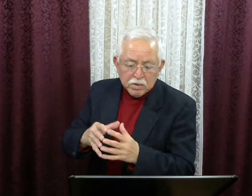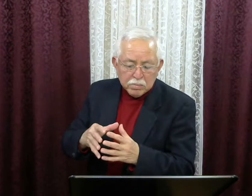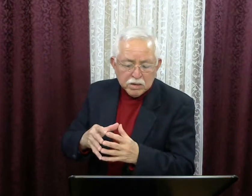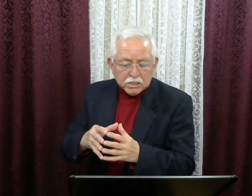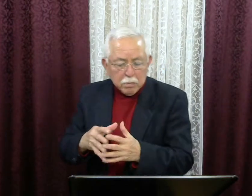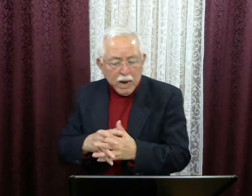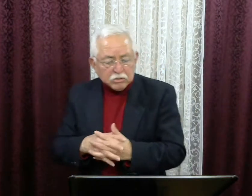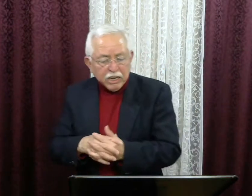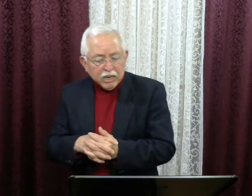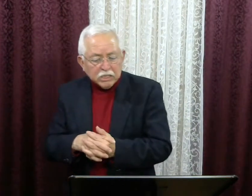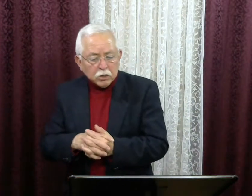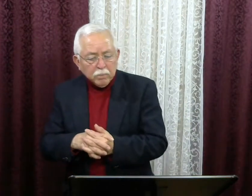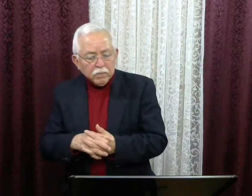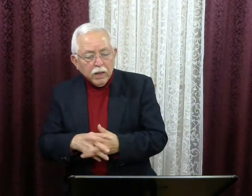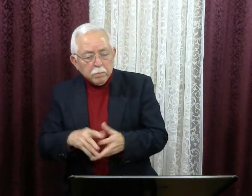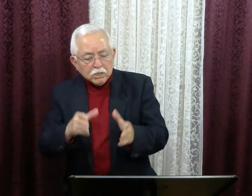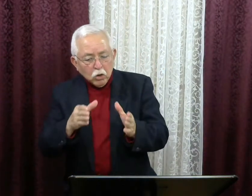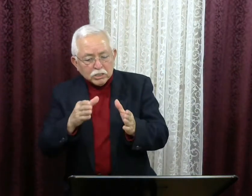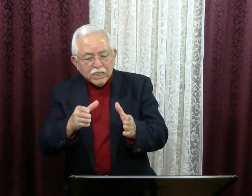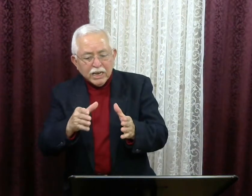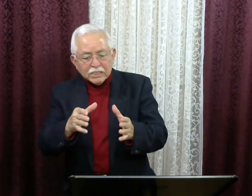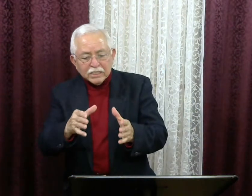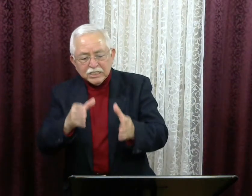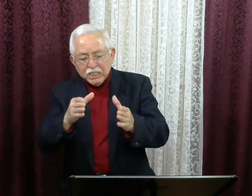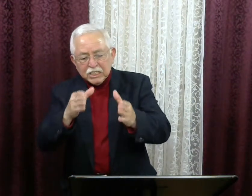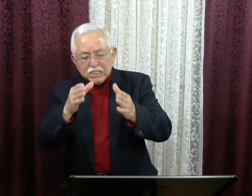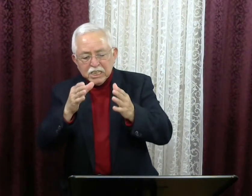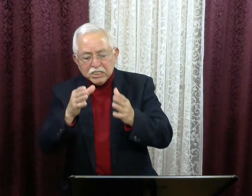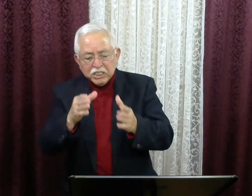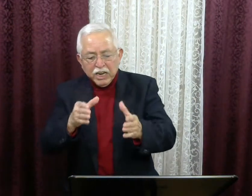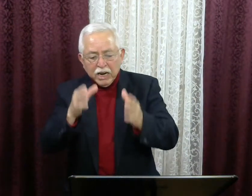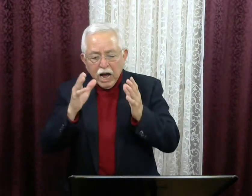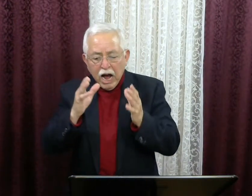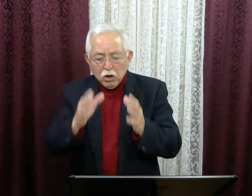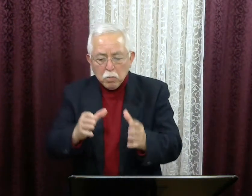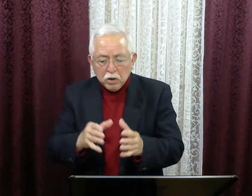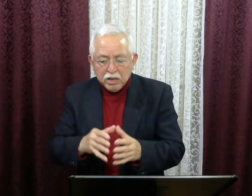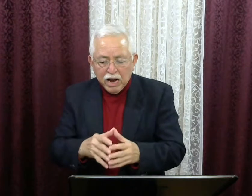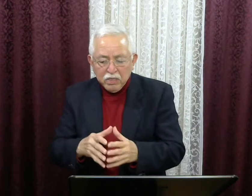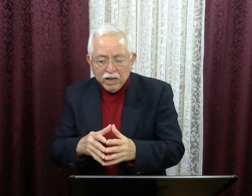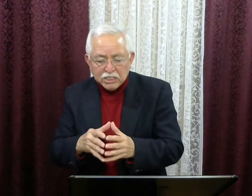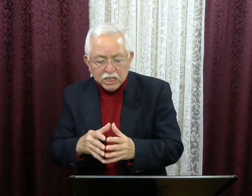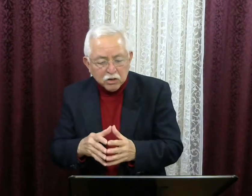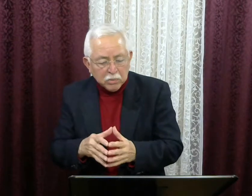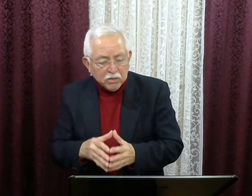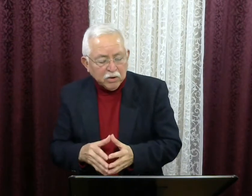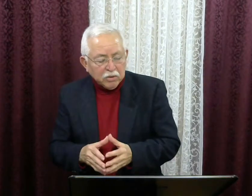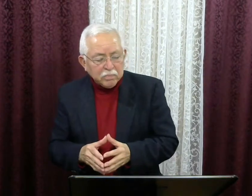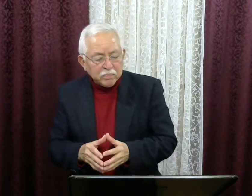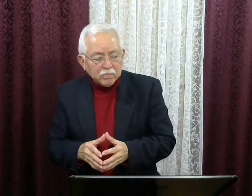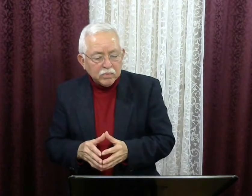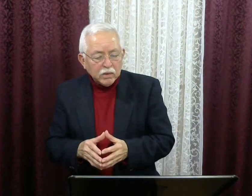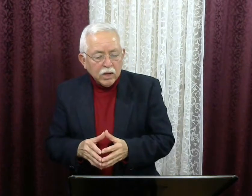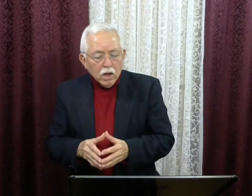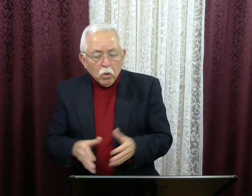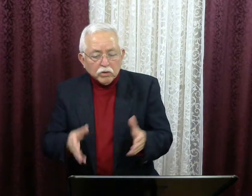Mis hermanos en Cristo, mis dos hijas, Jessie y Jane, algo muy grande que el Señor me dio. Cuando